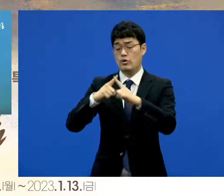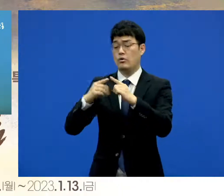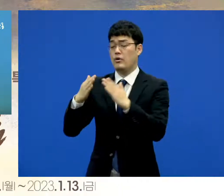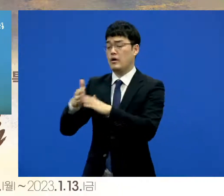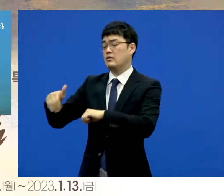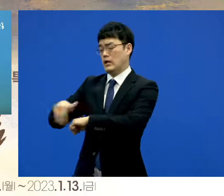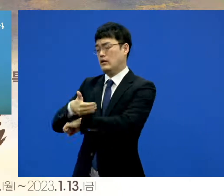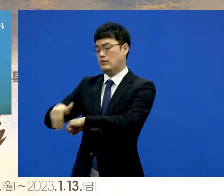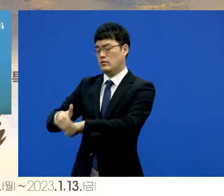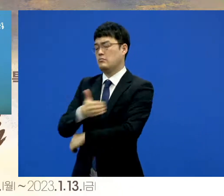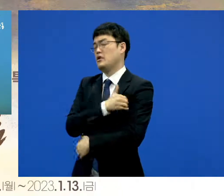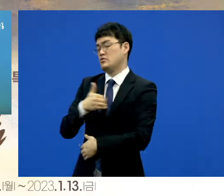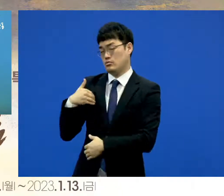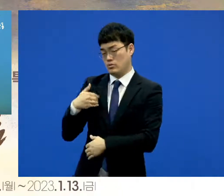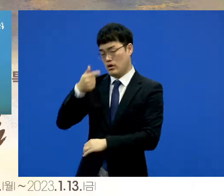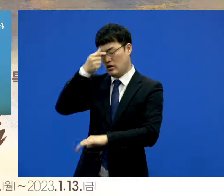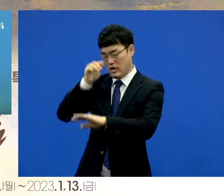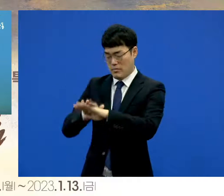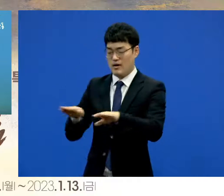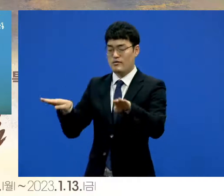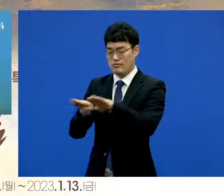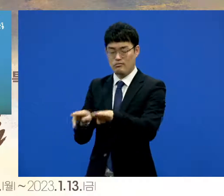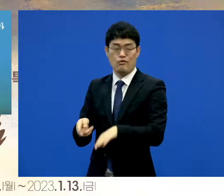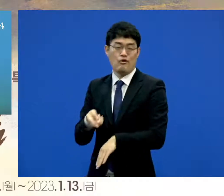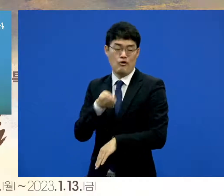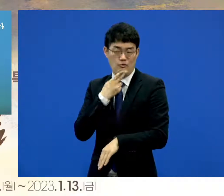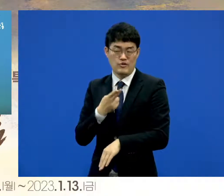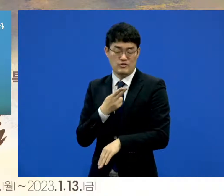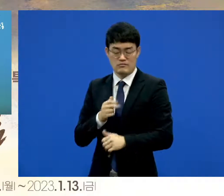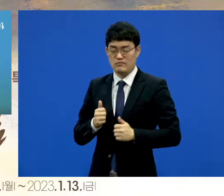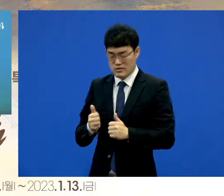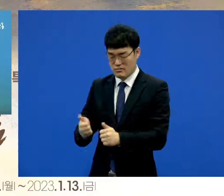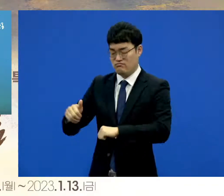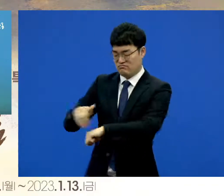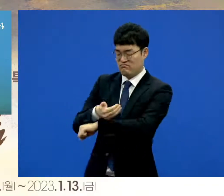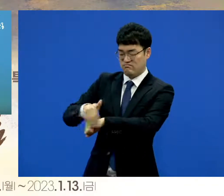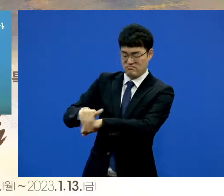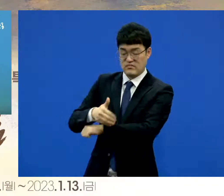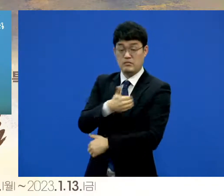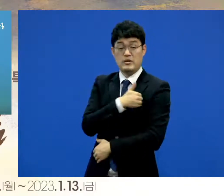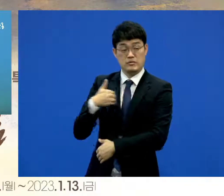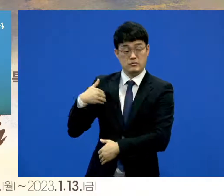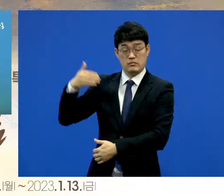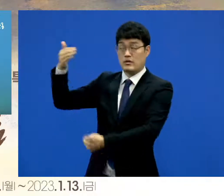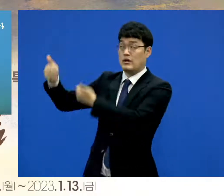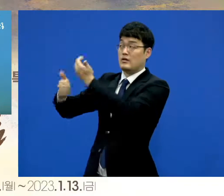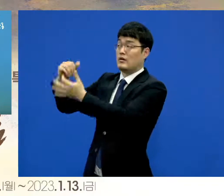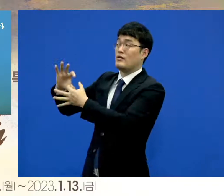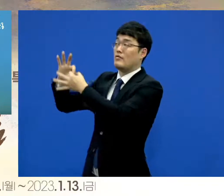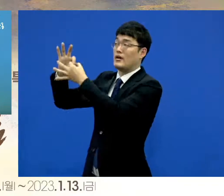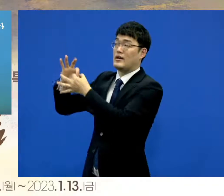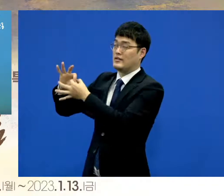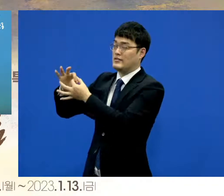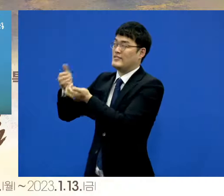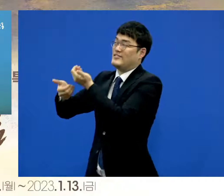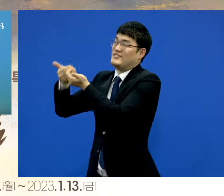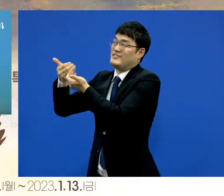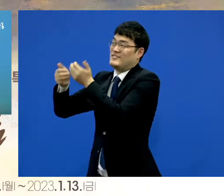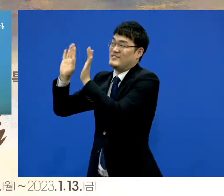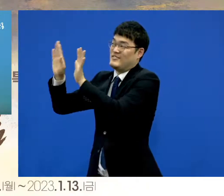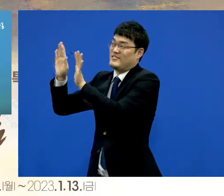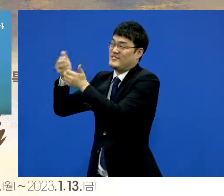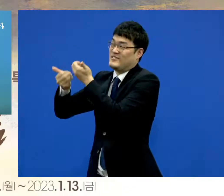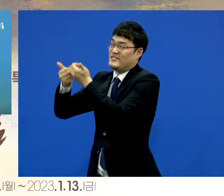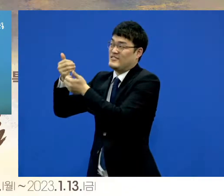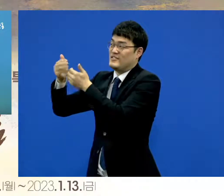주일 예배 출석 정도로 만족하고 있습니까? 하나님과는 적당한 거리를 유지하며 세상과 교회를 오간다면 많은